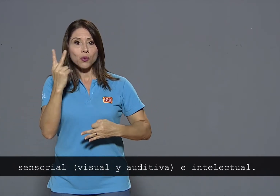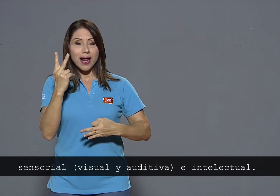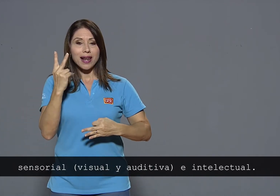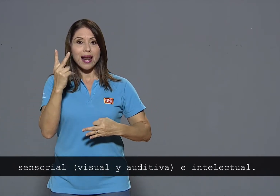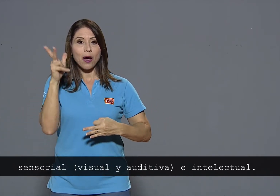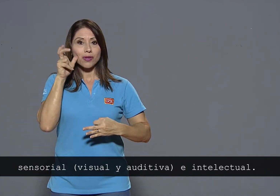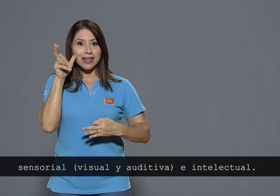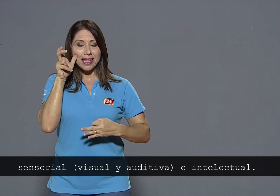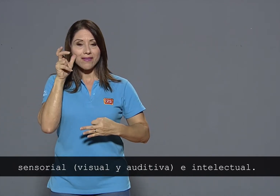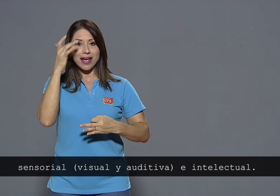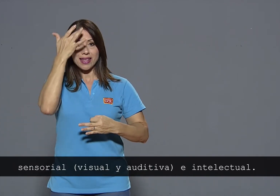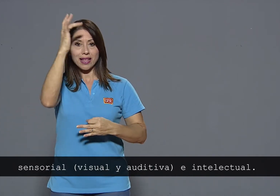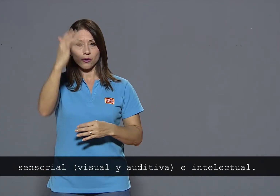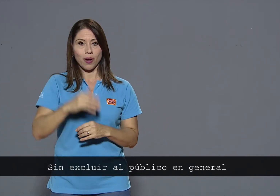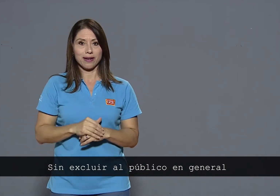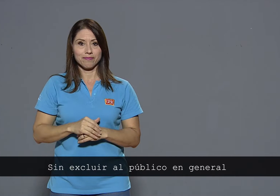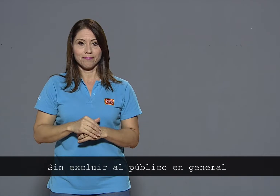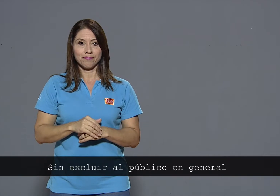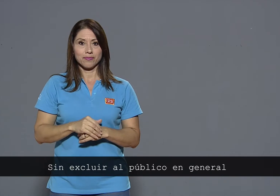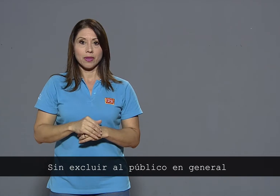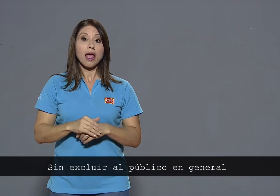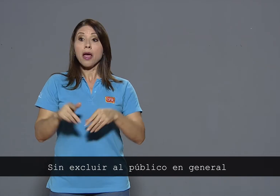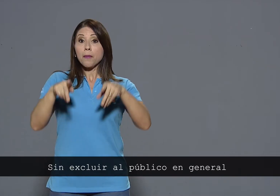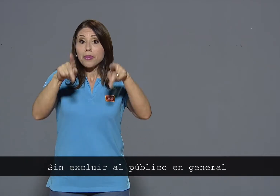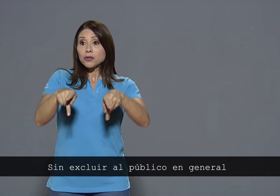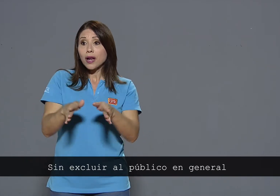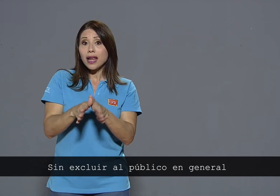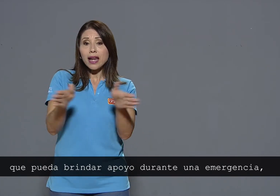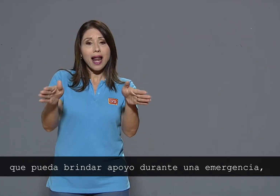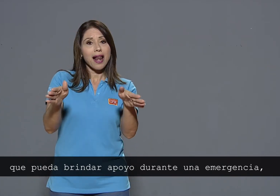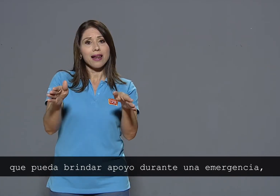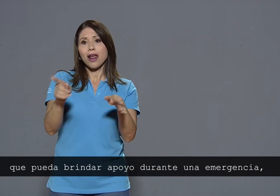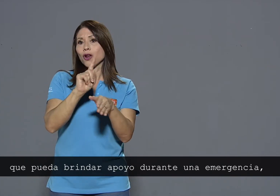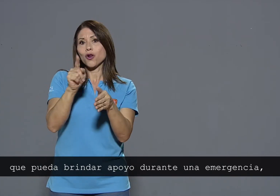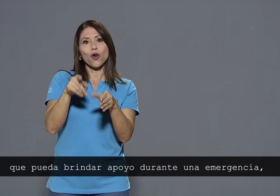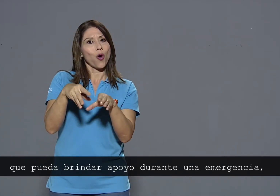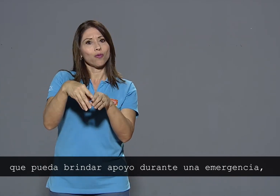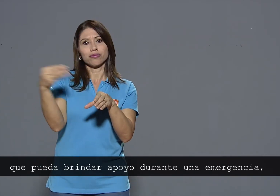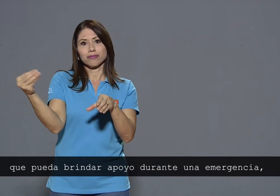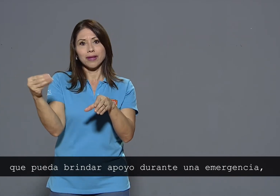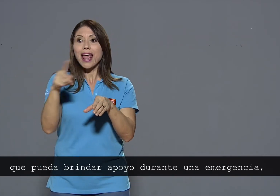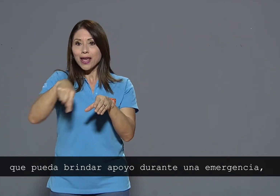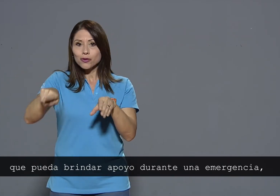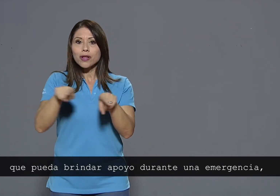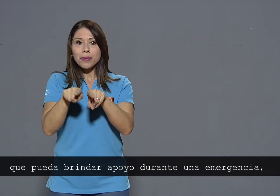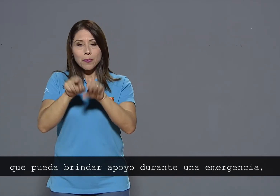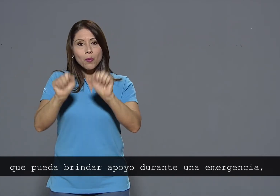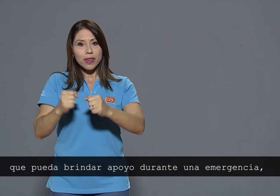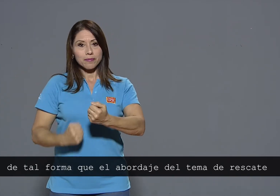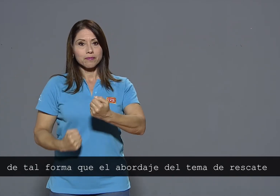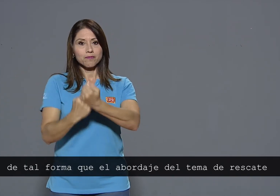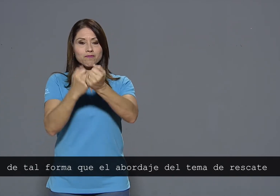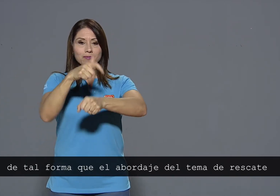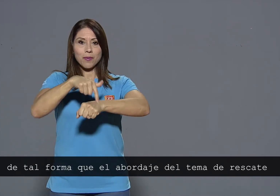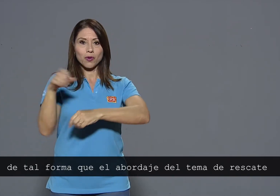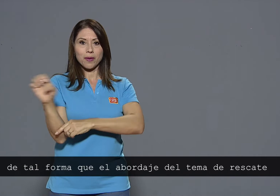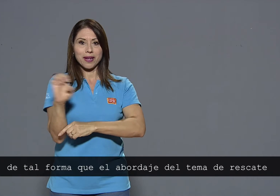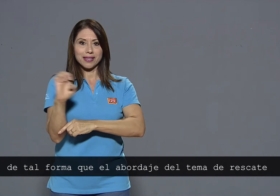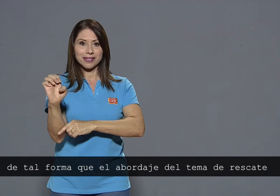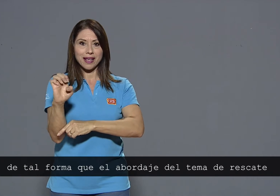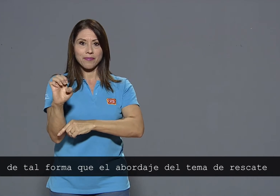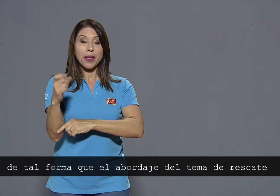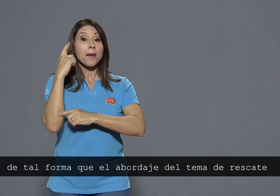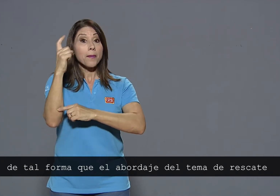auditiva e intelectual, sin excluir al público en general que pueda brindar apoyo durante una emergencia, de tal forma